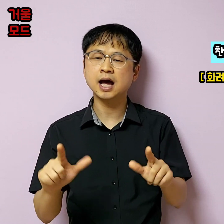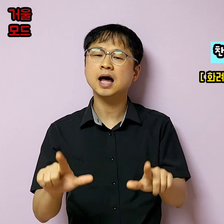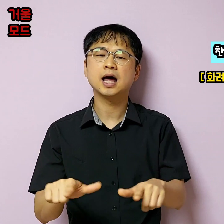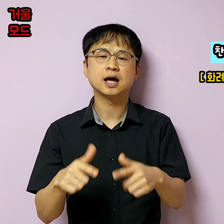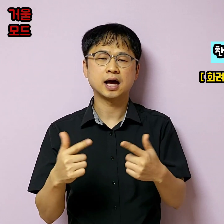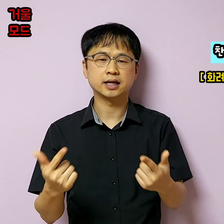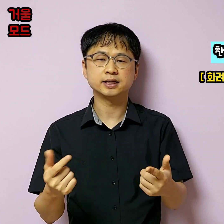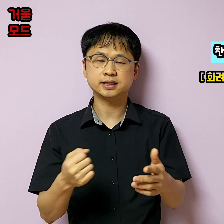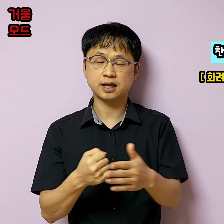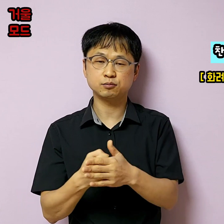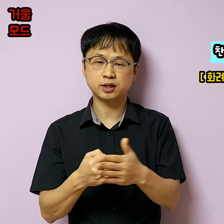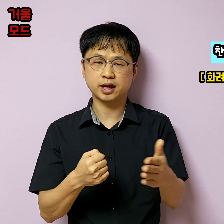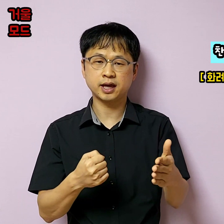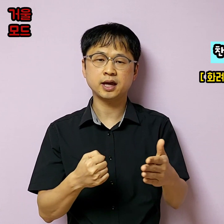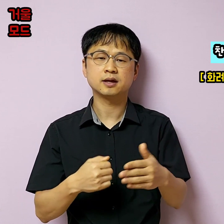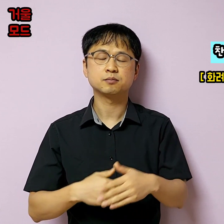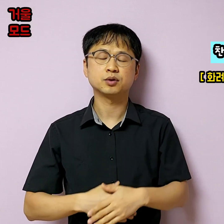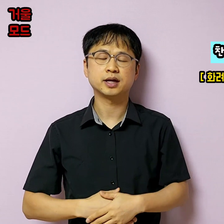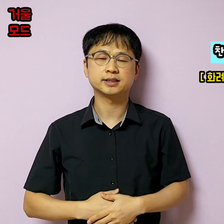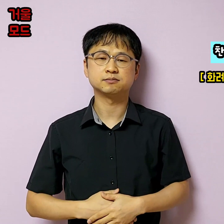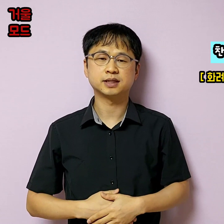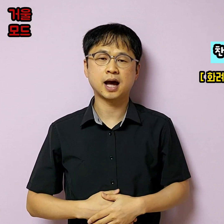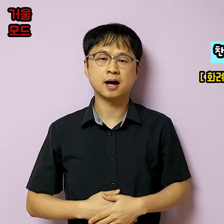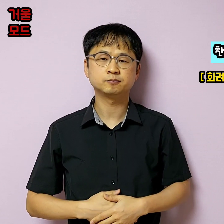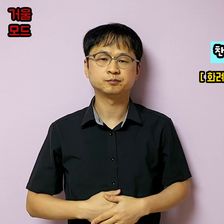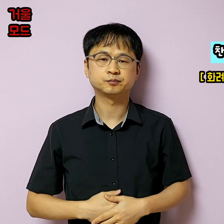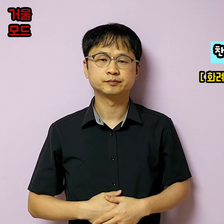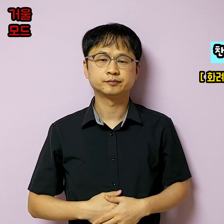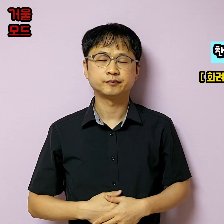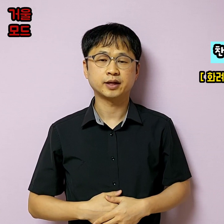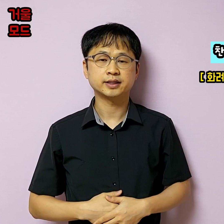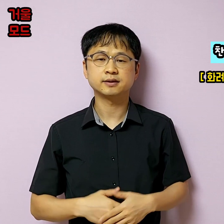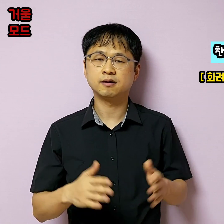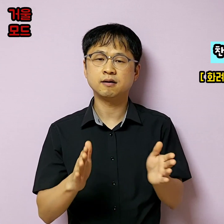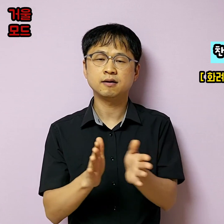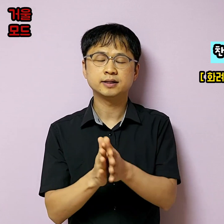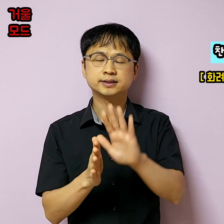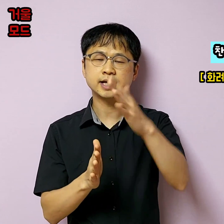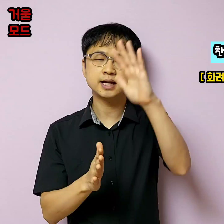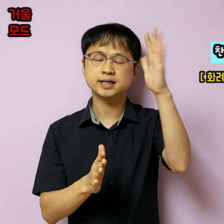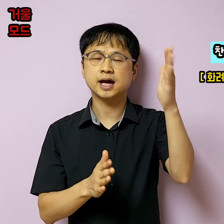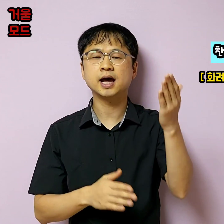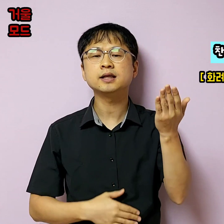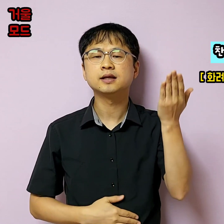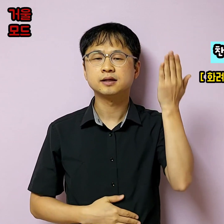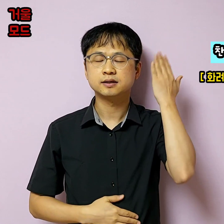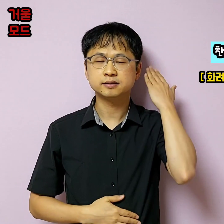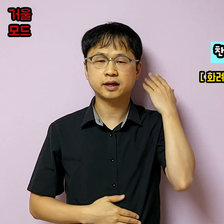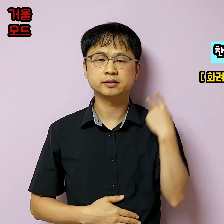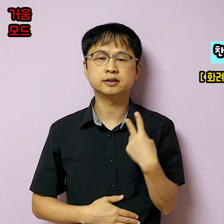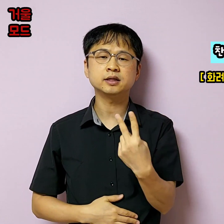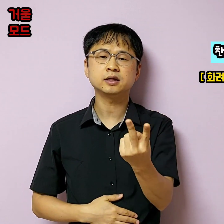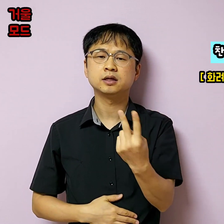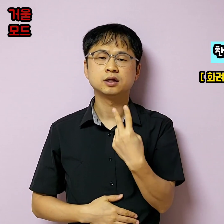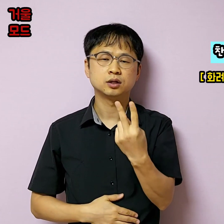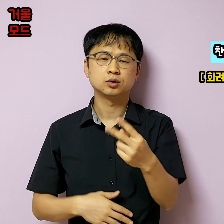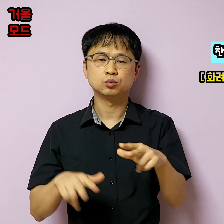없으니까 아니기 때문에 표현하였습니다. 네, 그래서 찬란한 그때의